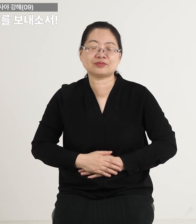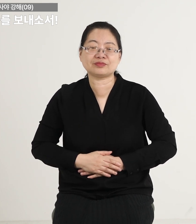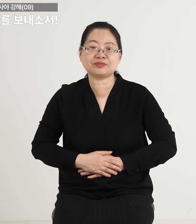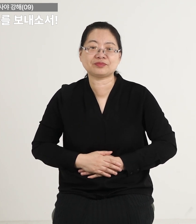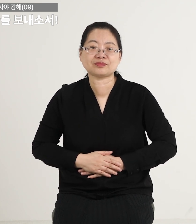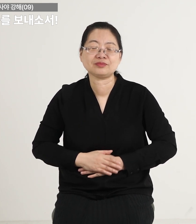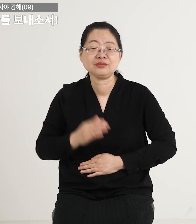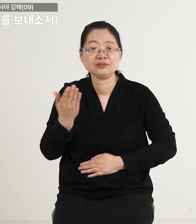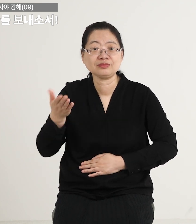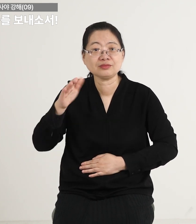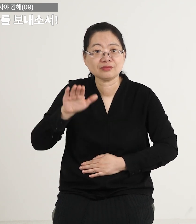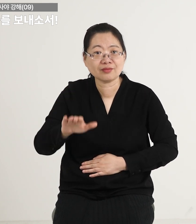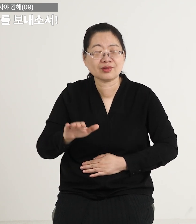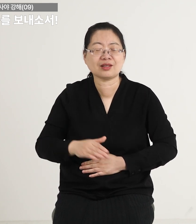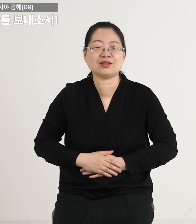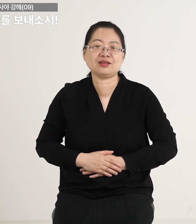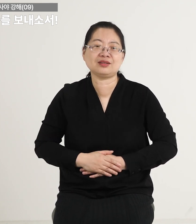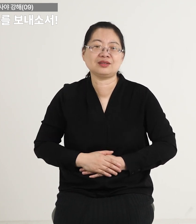자, 그런데